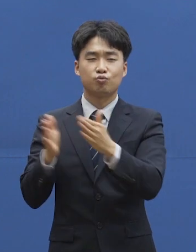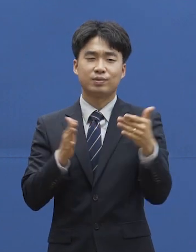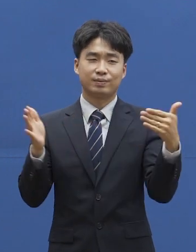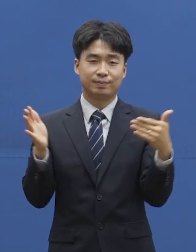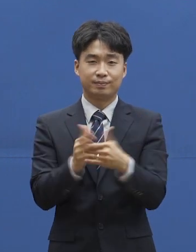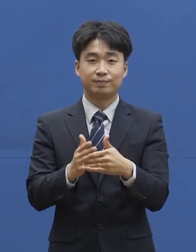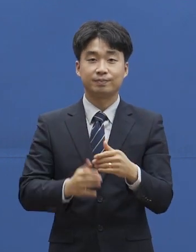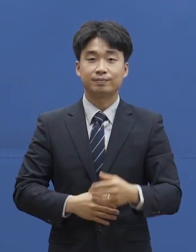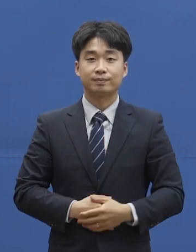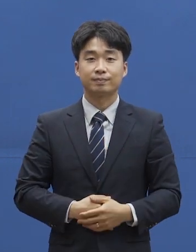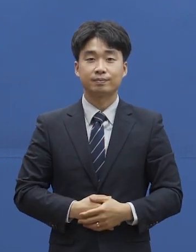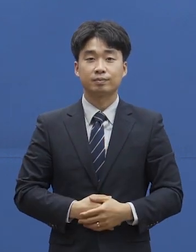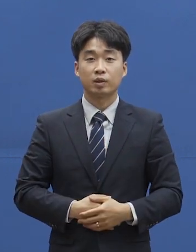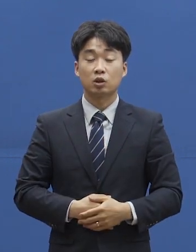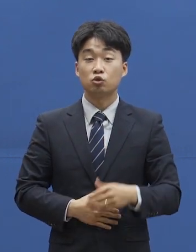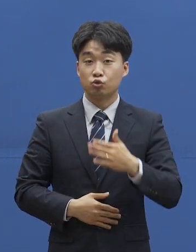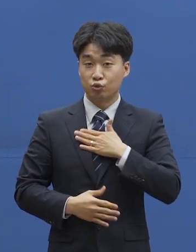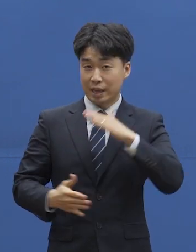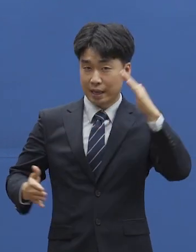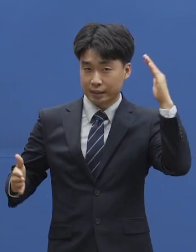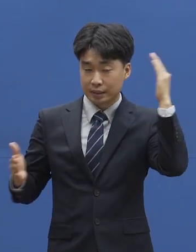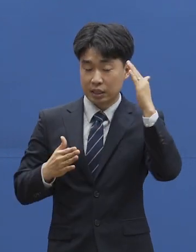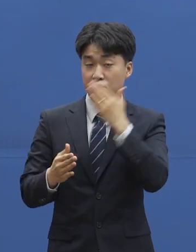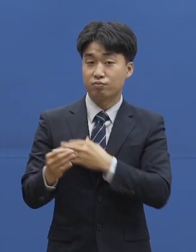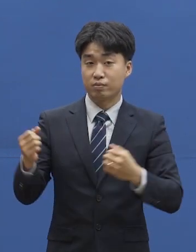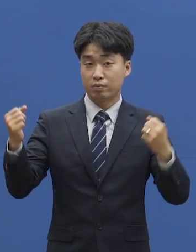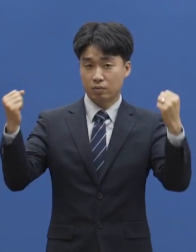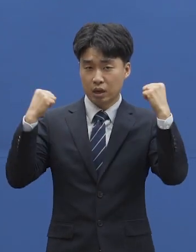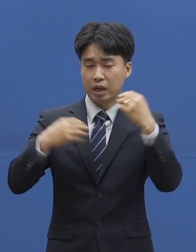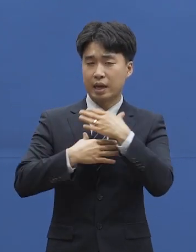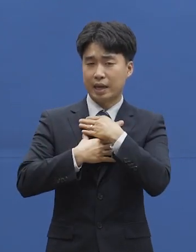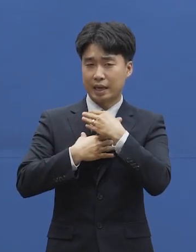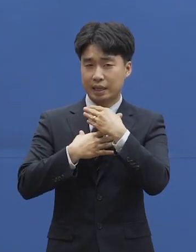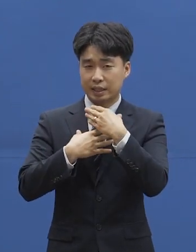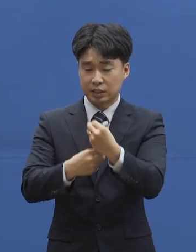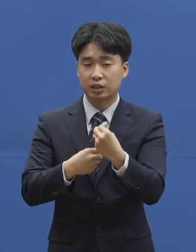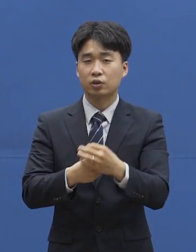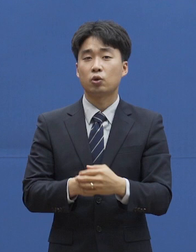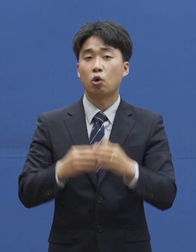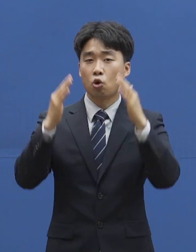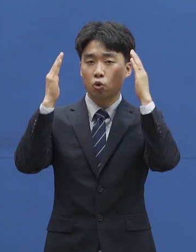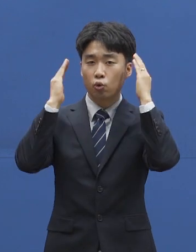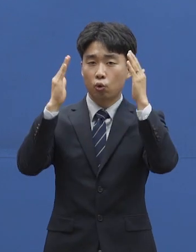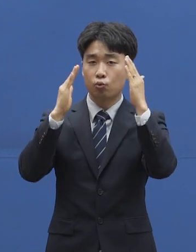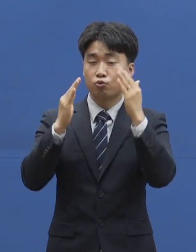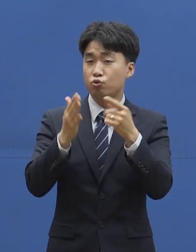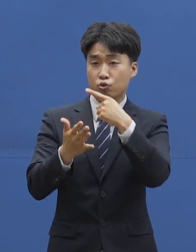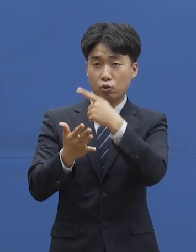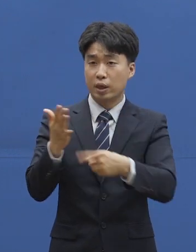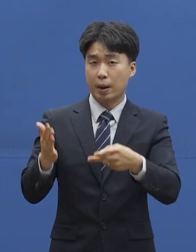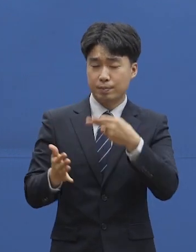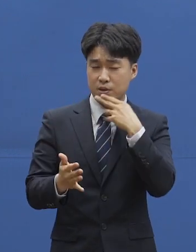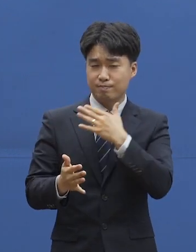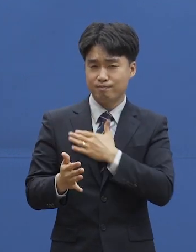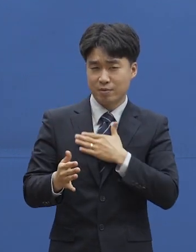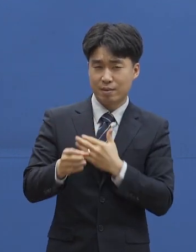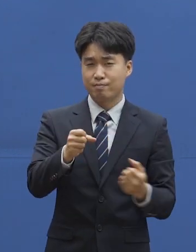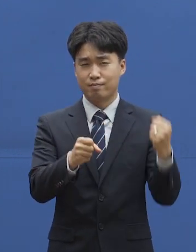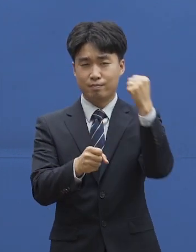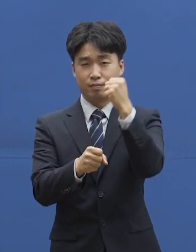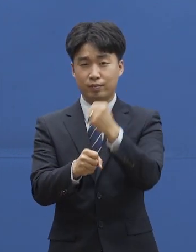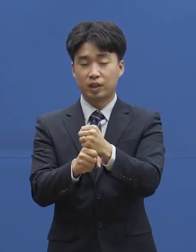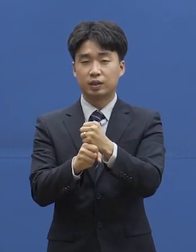편성했습니다. 우리 아이들의 건강과 안전을 지키면서 학습 결손, 정서 심리적